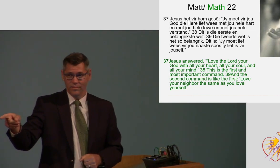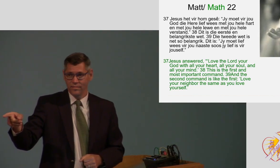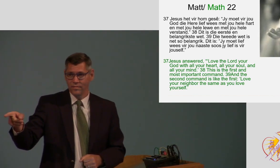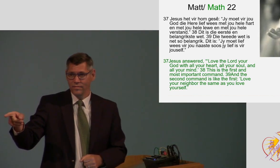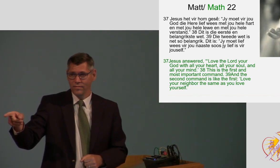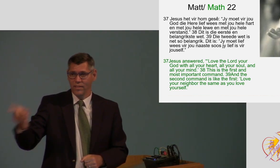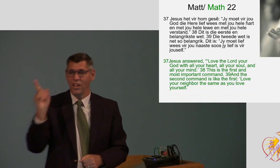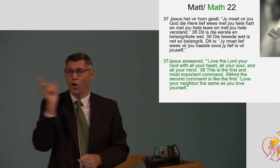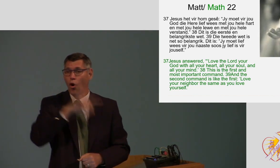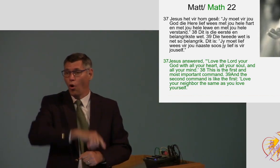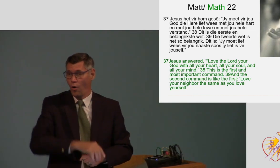Hy jok.